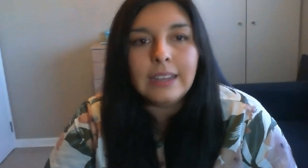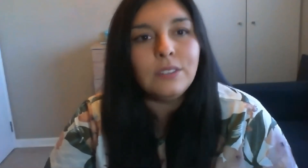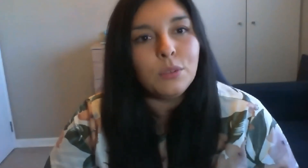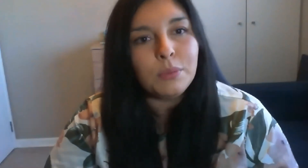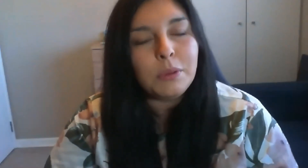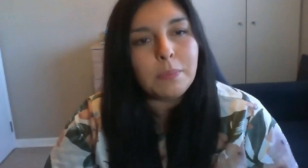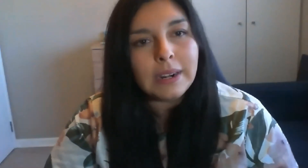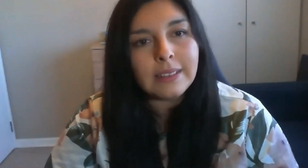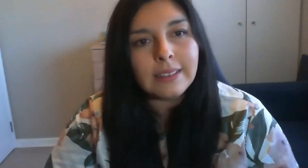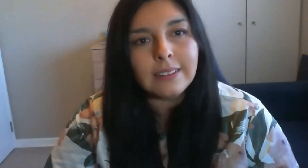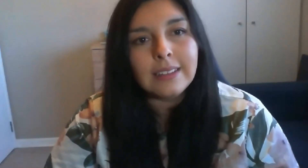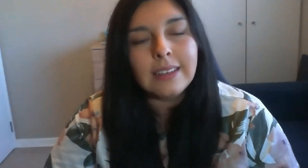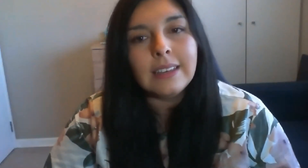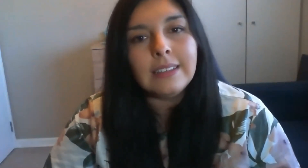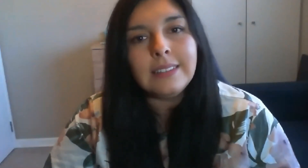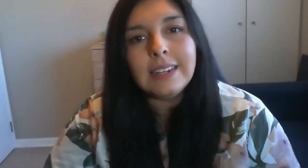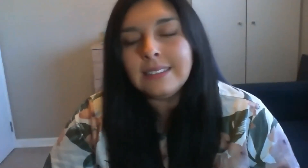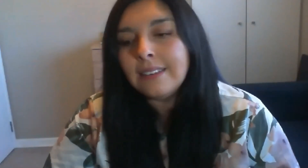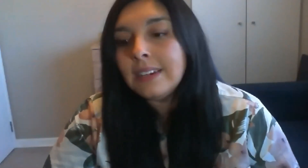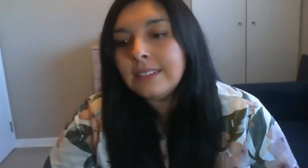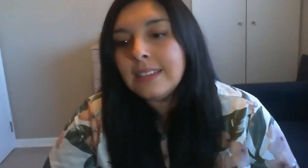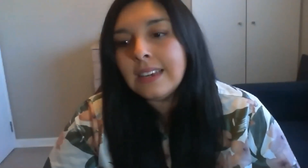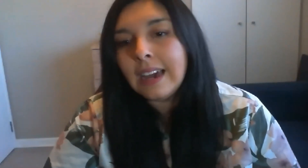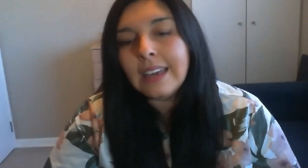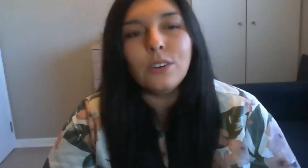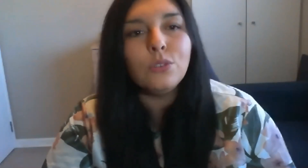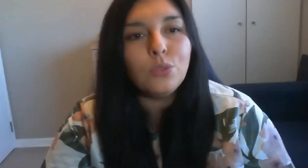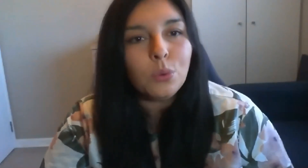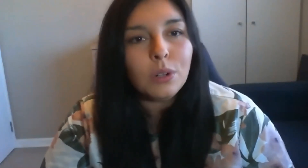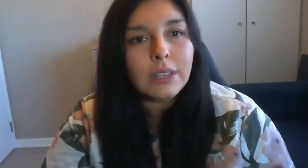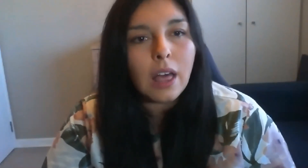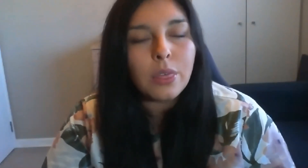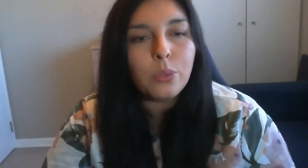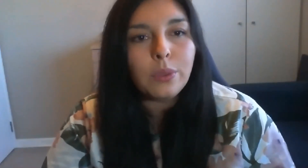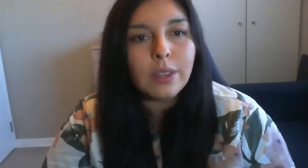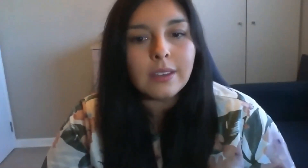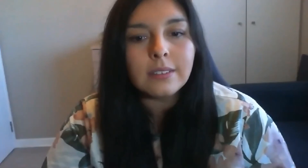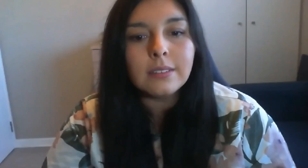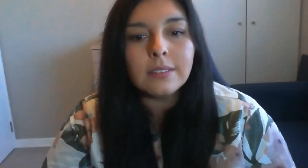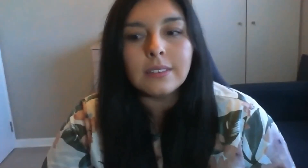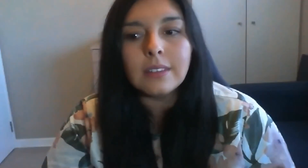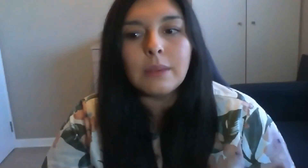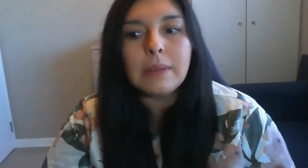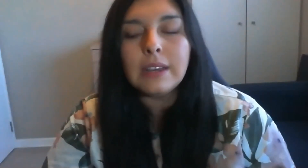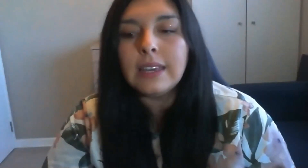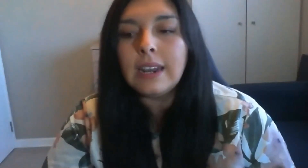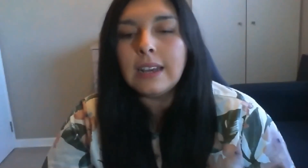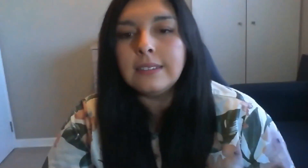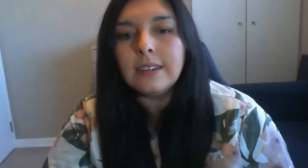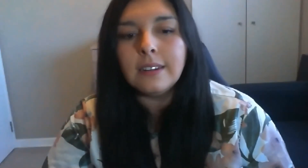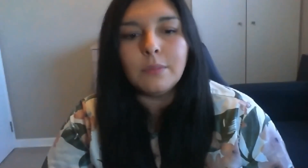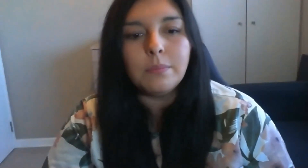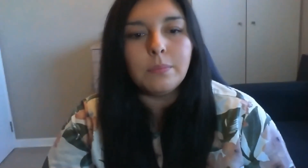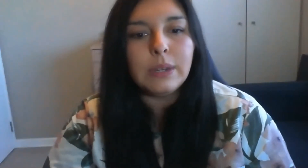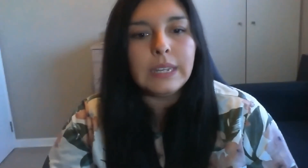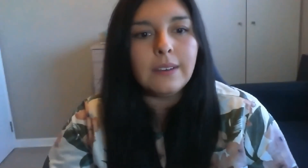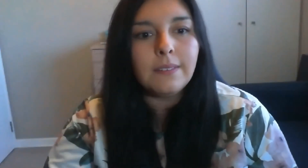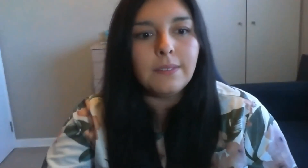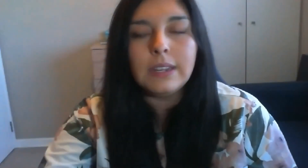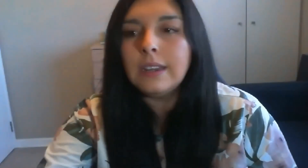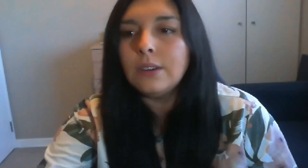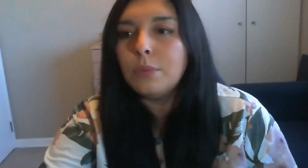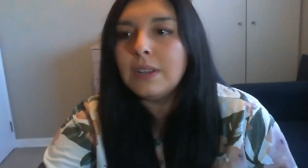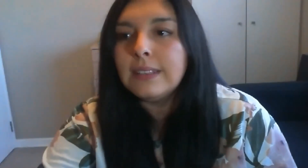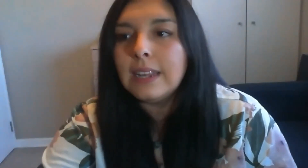eso por mi parte, quisiera saber si hay consultas, dudas que me las quieran hacer, pueden